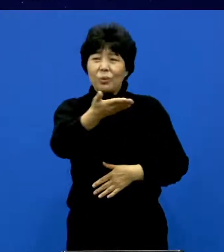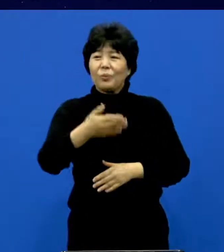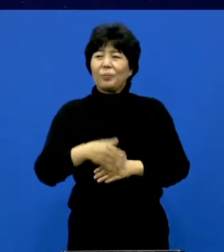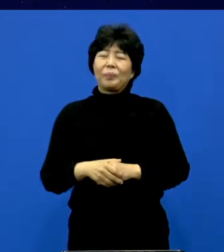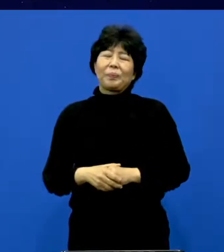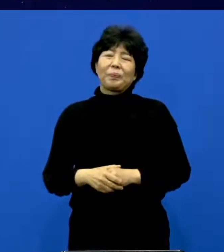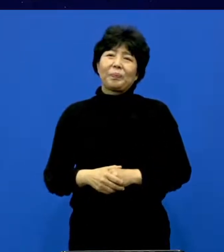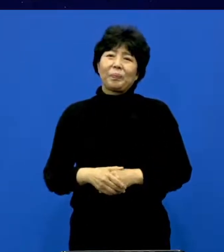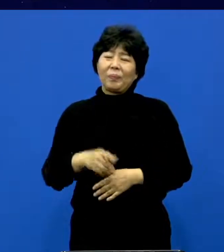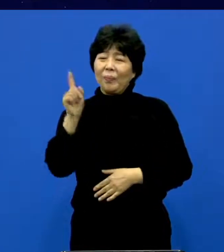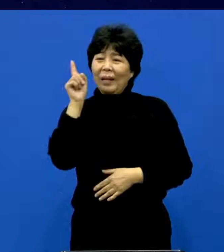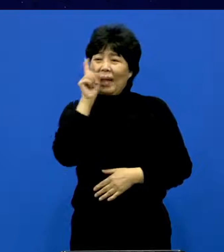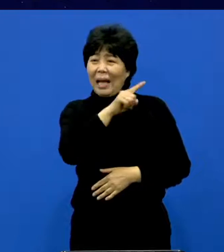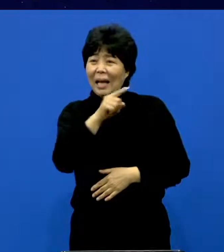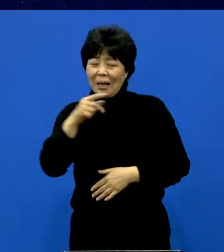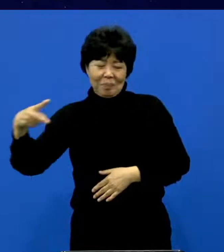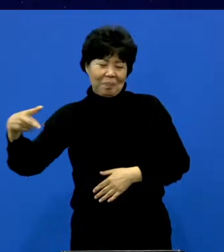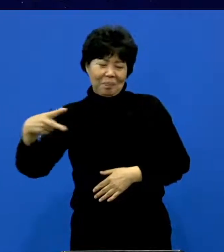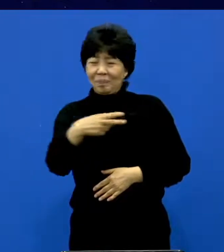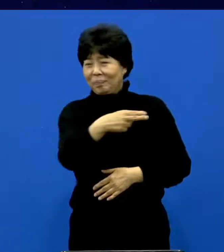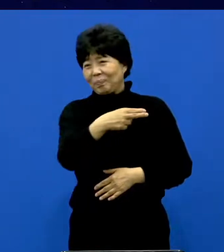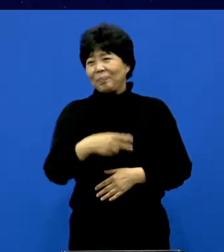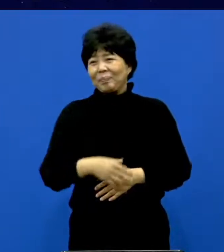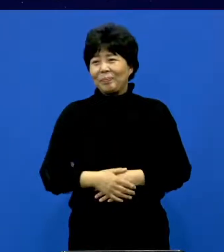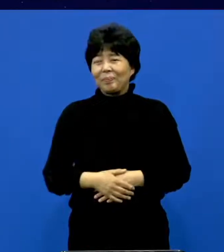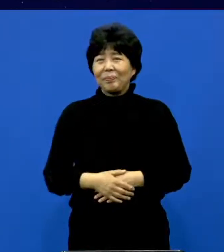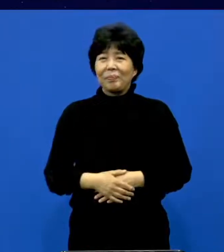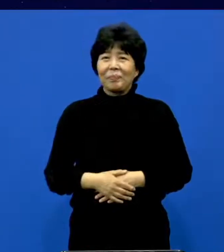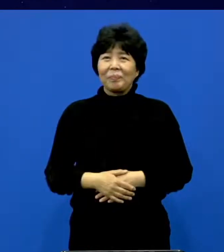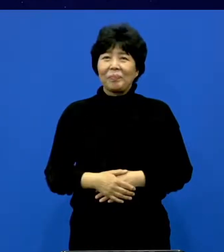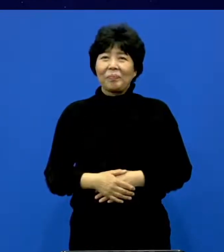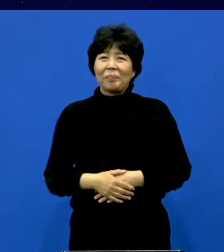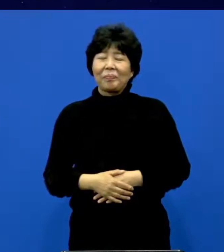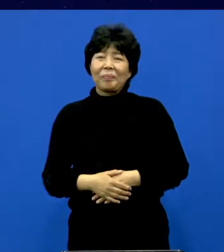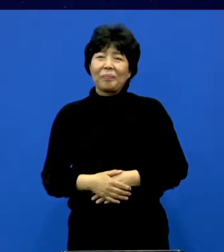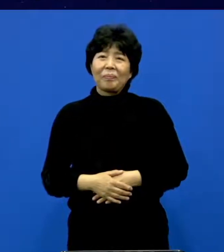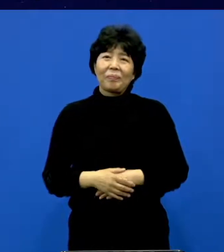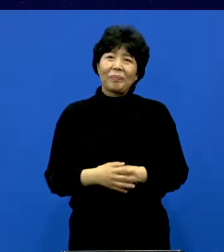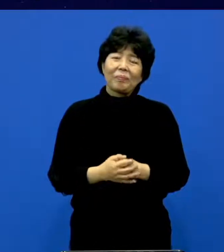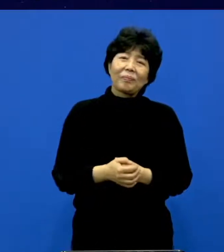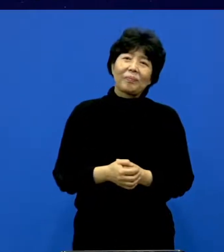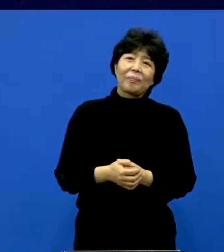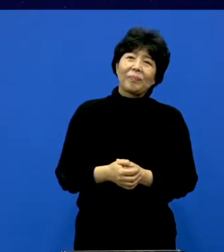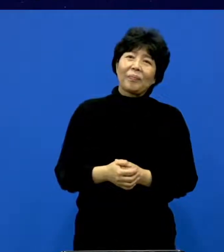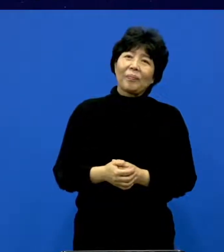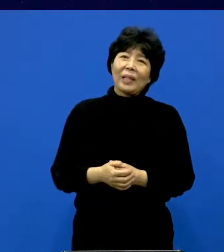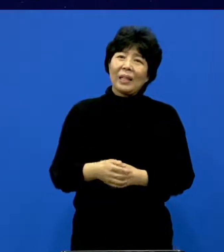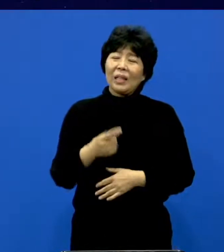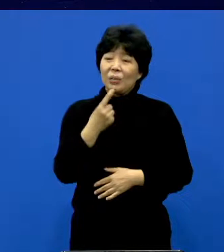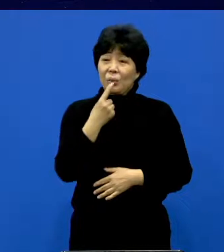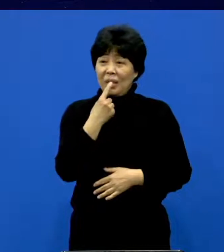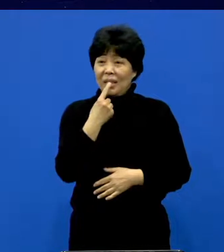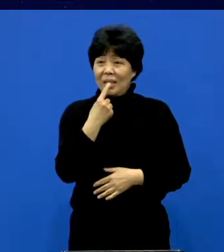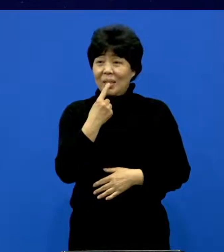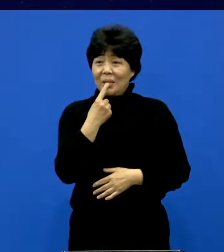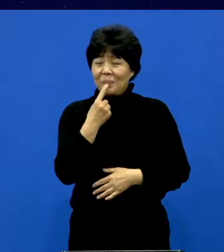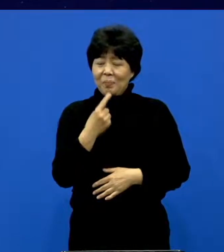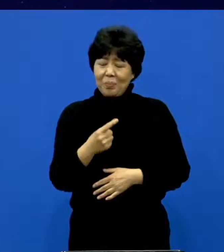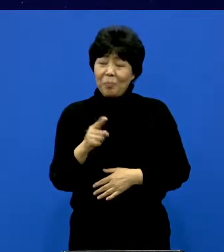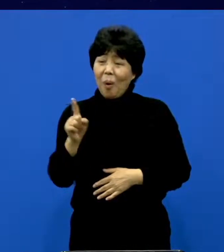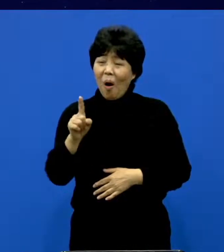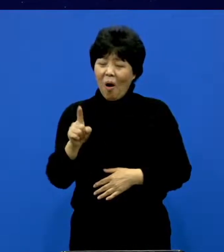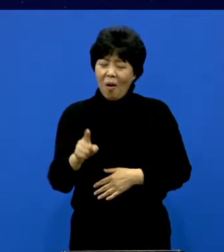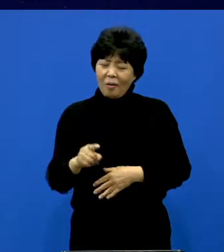끊어내고 적대적 감정에 그냥 본능적 반응을 하지 않고 우리 입술에서 끊임없이 복을 빌어주는